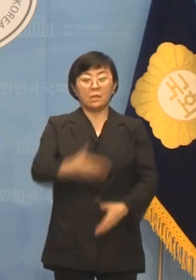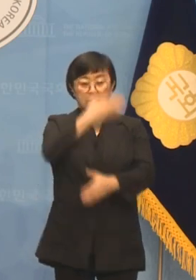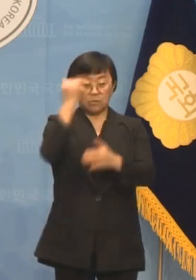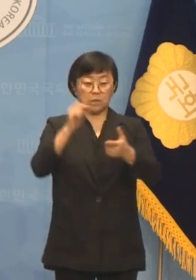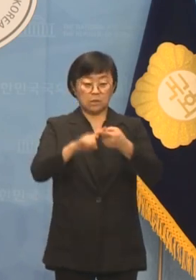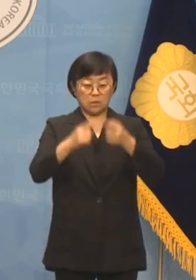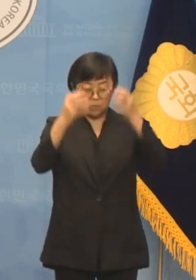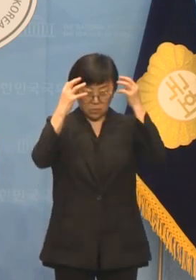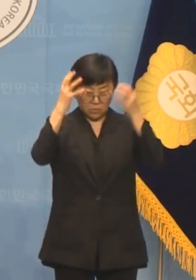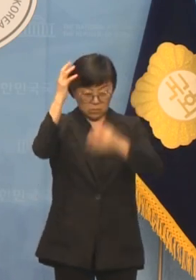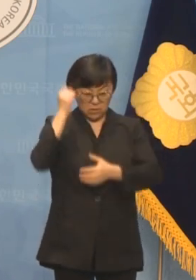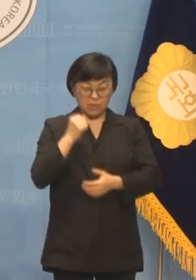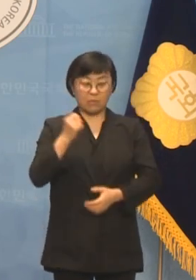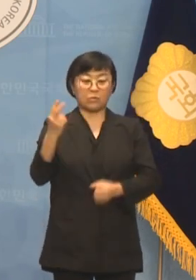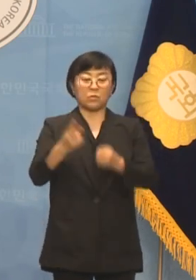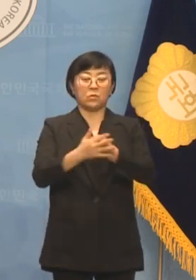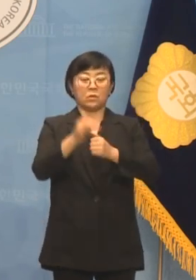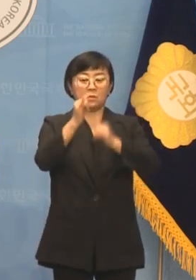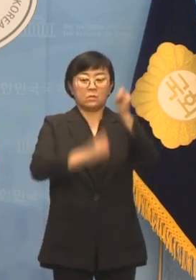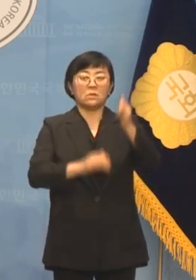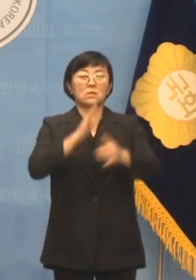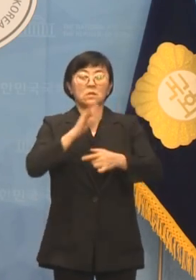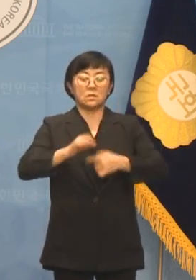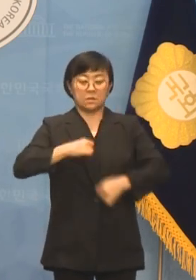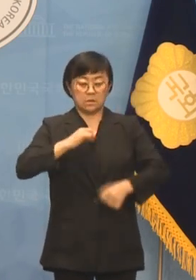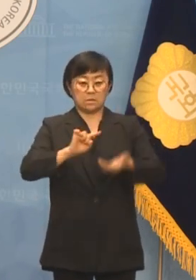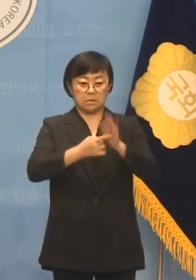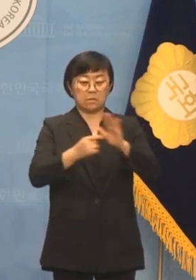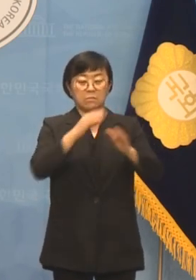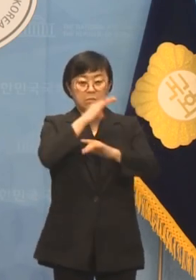피해자들의 고통을 기억하고 역사의 진실을